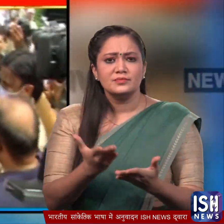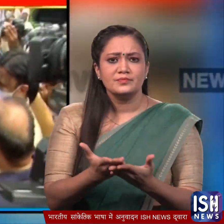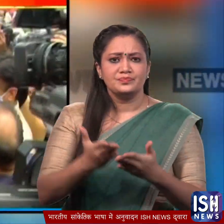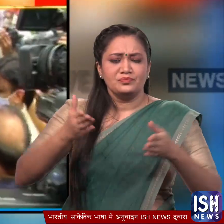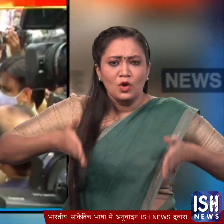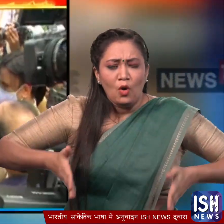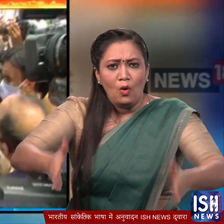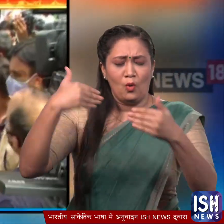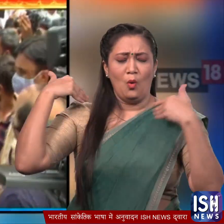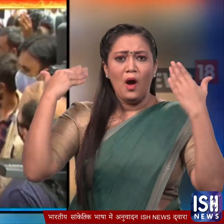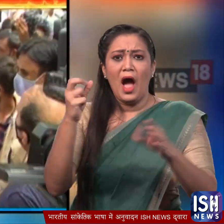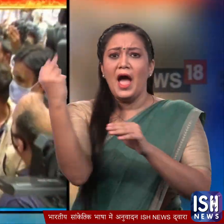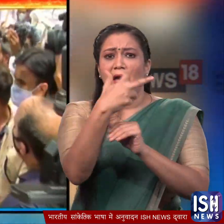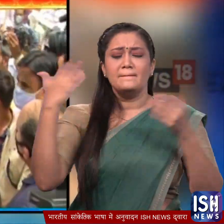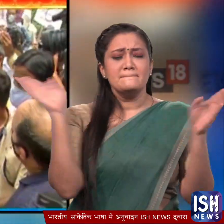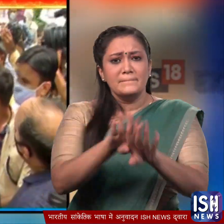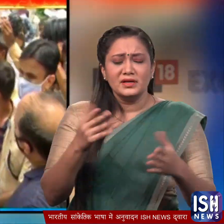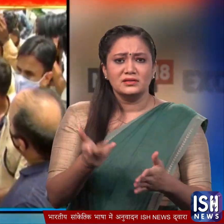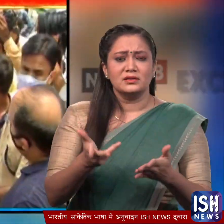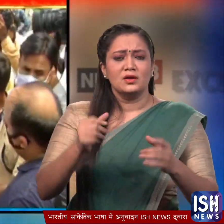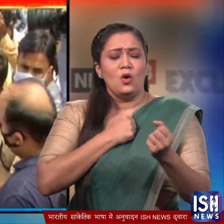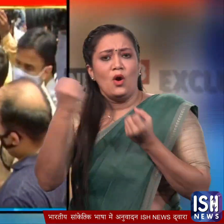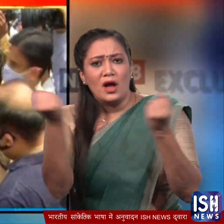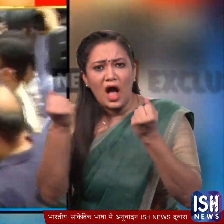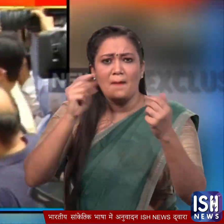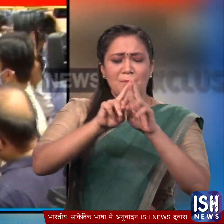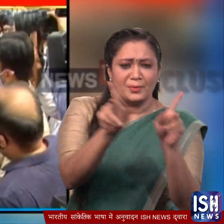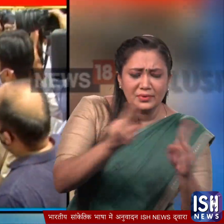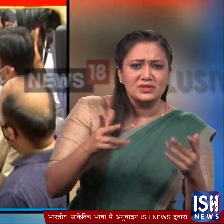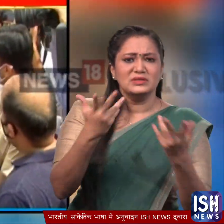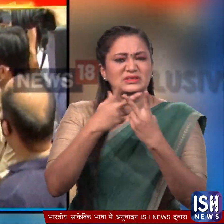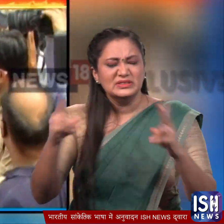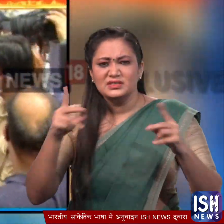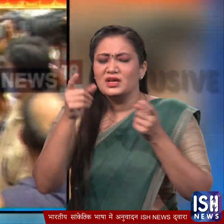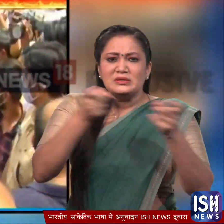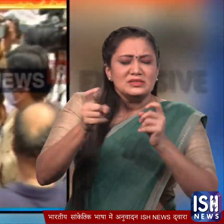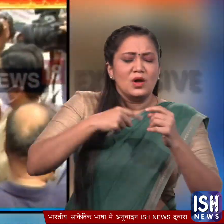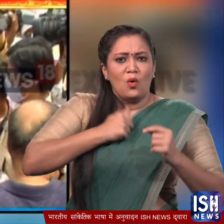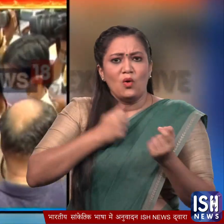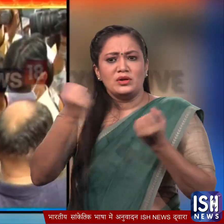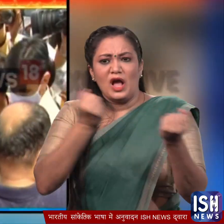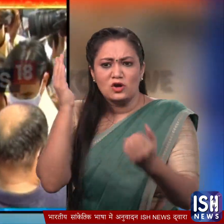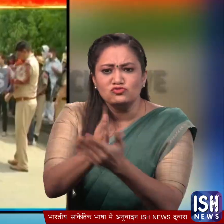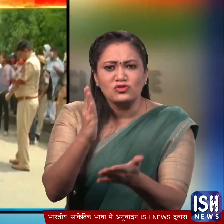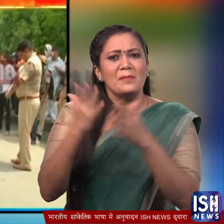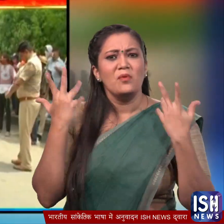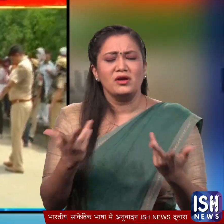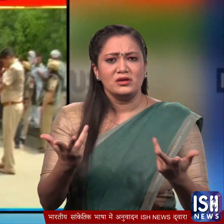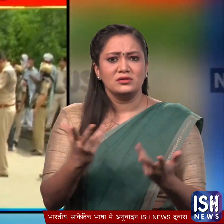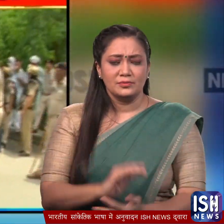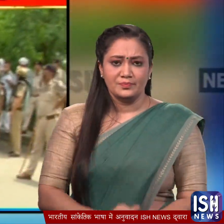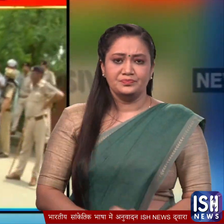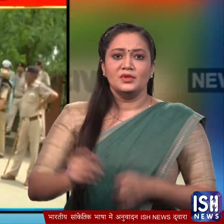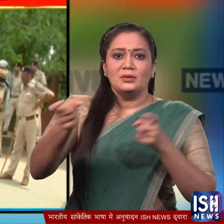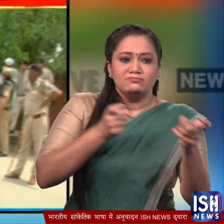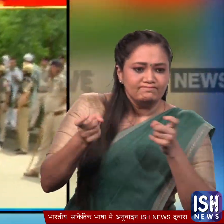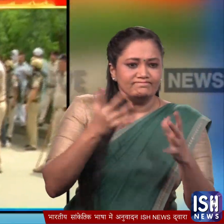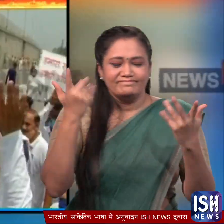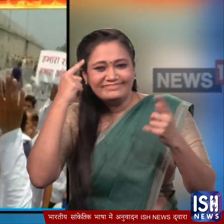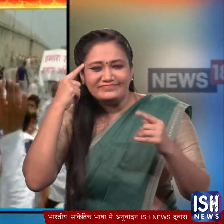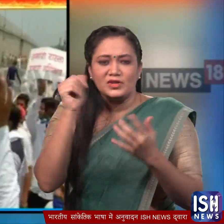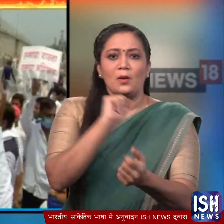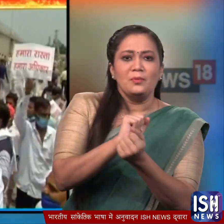रास्ता 7.5 महीने से ब्लॉक है। हमारी सारी गाड़ियां टूट गई। प्रशासन के द्वारा हमारी गाड़ी को रोका जाता है। कानून व्यवस्था बनाए रखने के